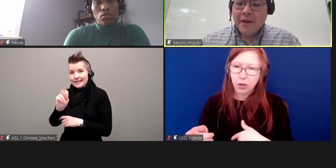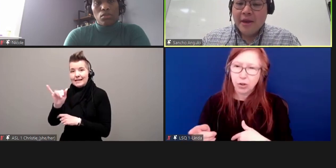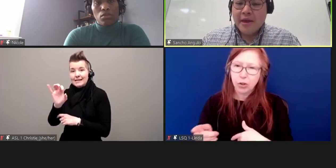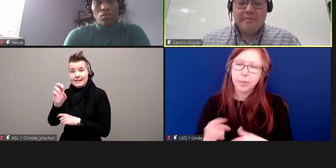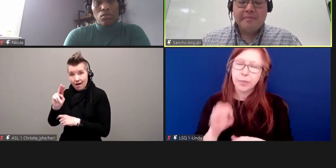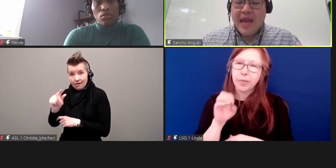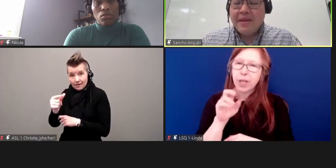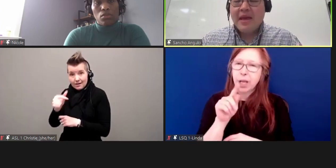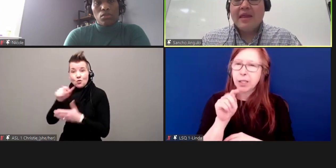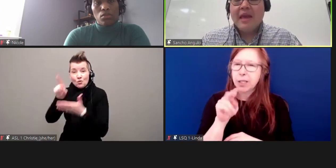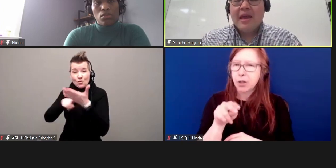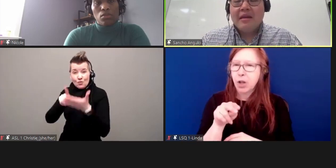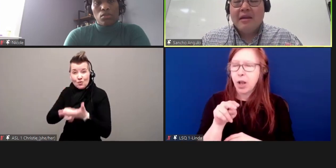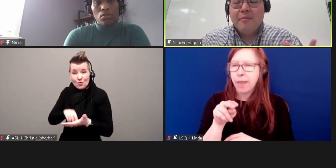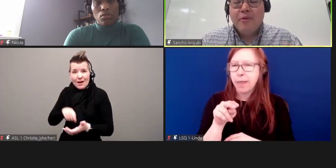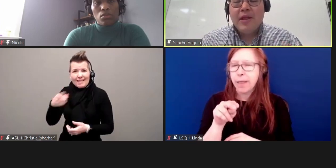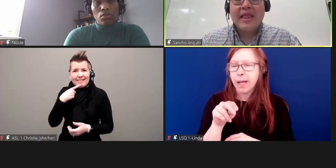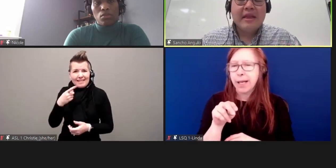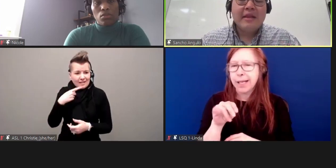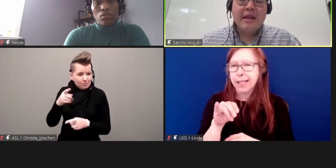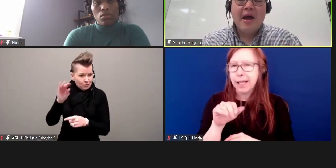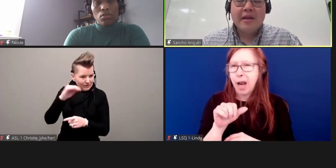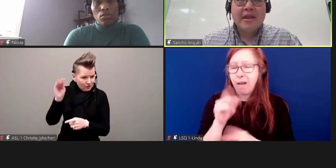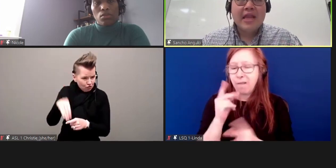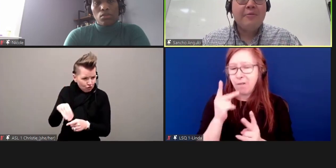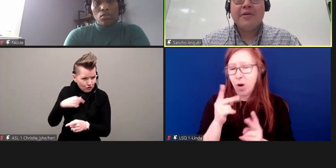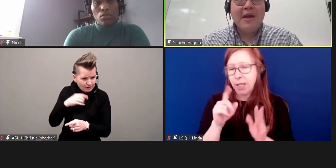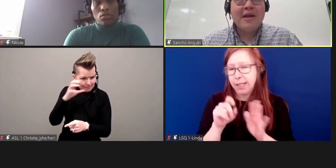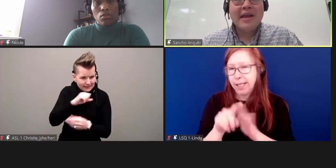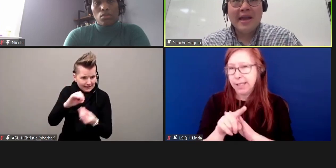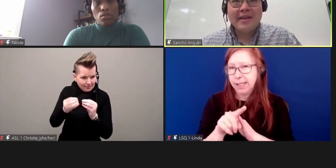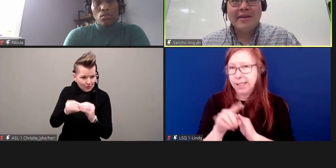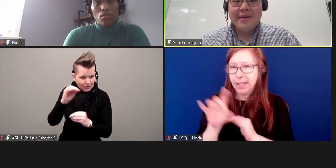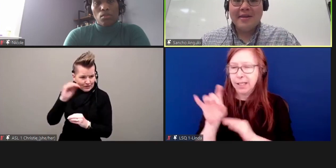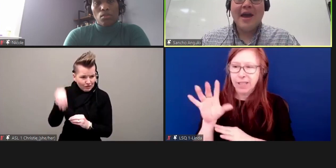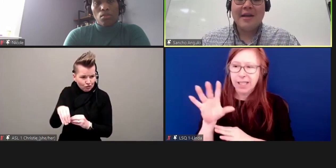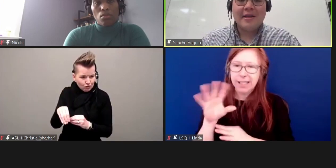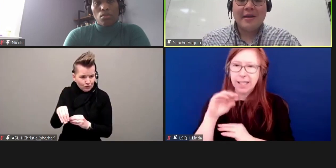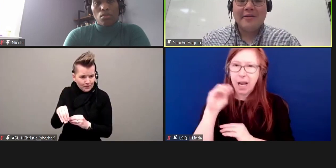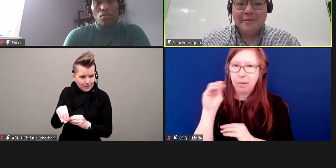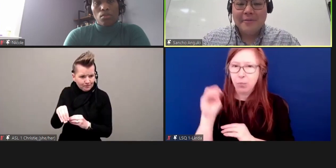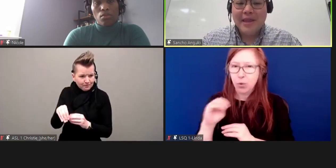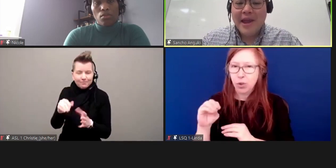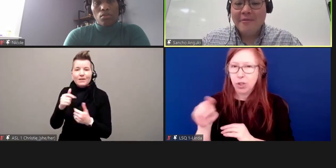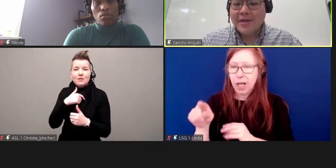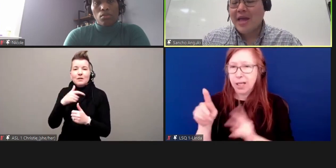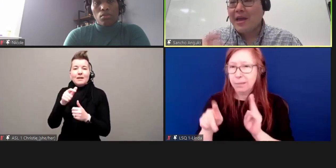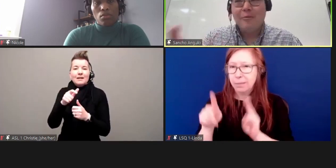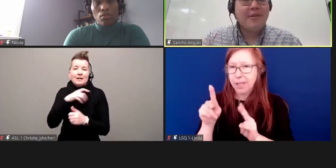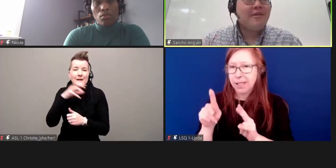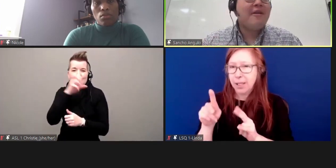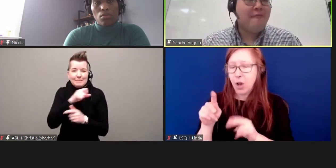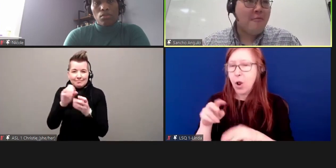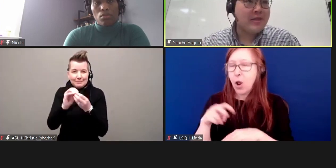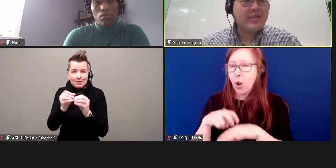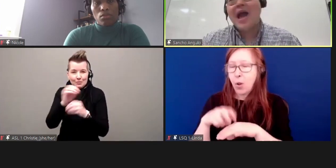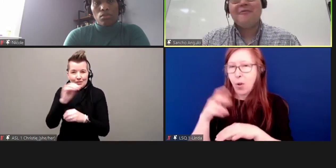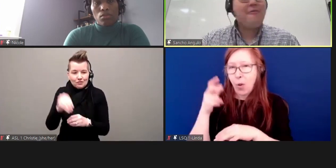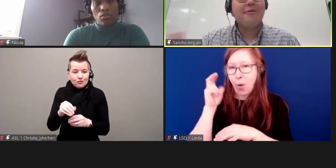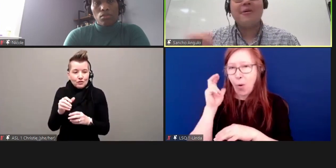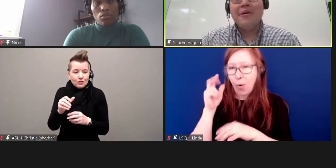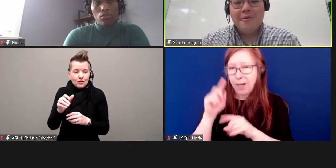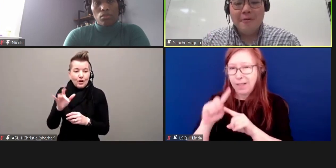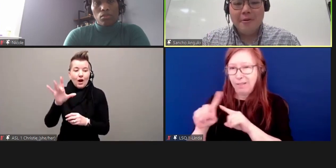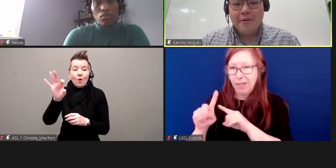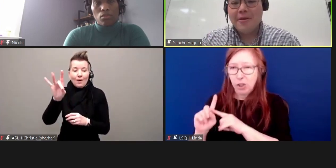on voit des statistiques que 85% des personnes neurodivergentes sont sous-employées parce qu'ils